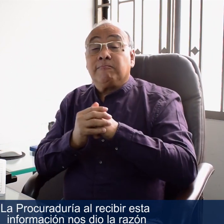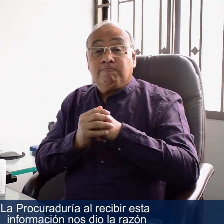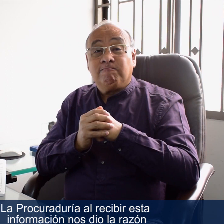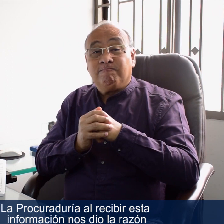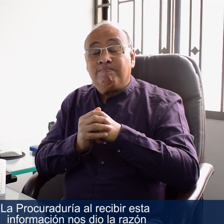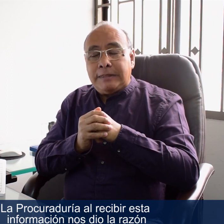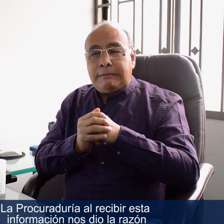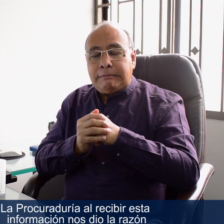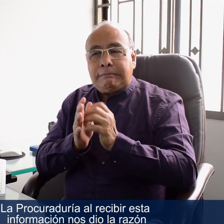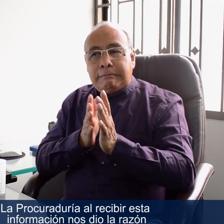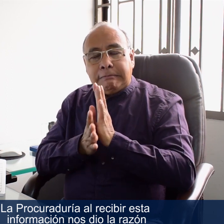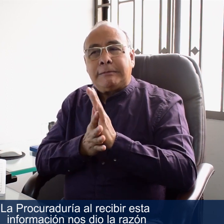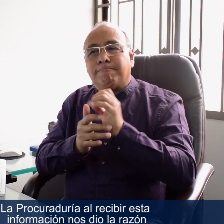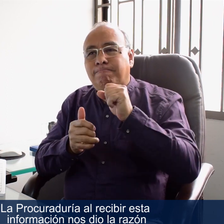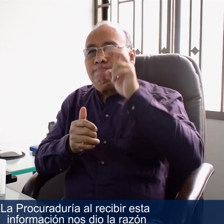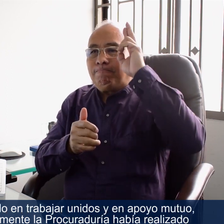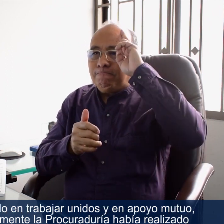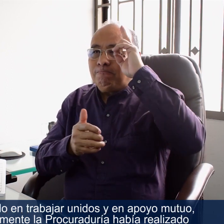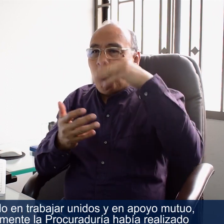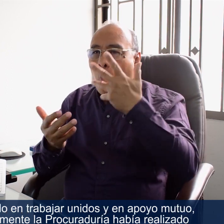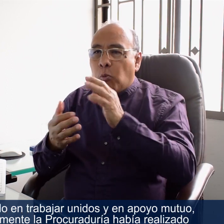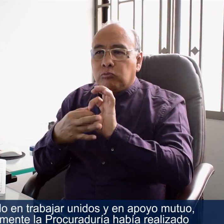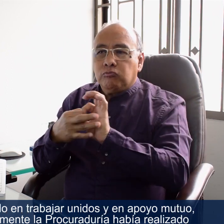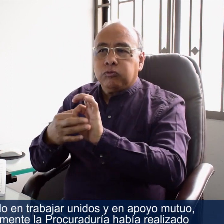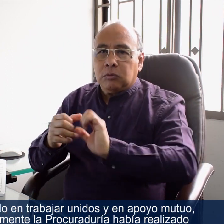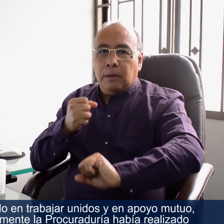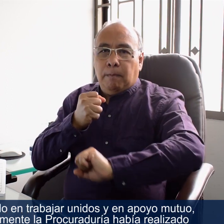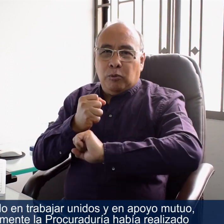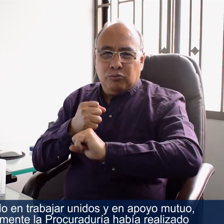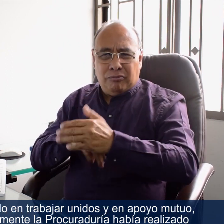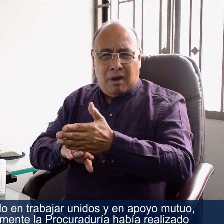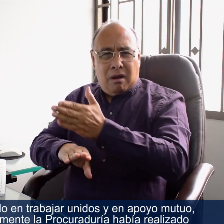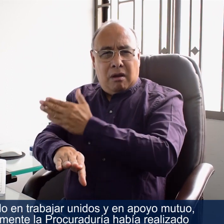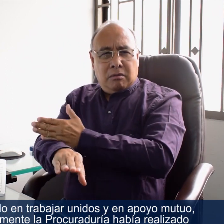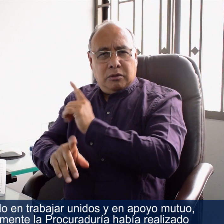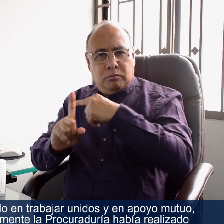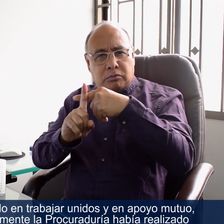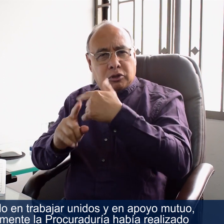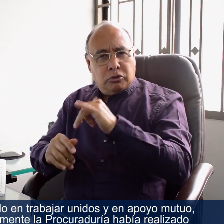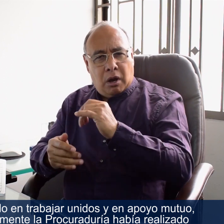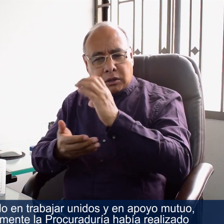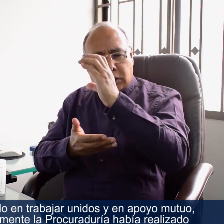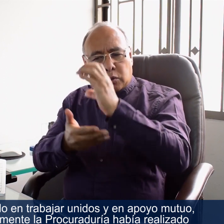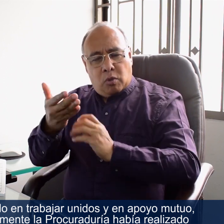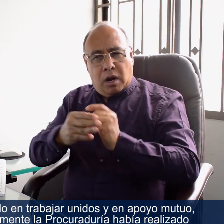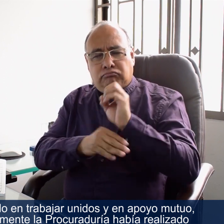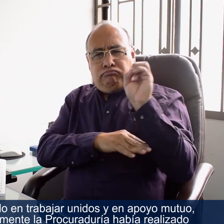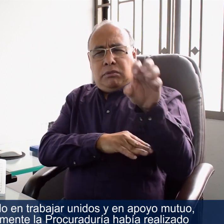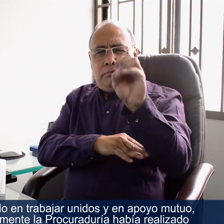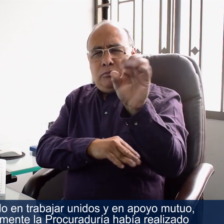información, nos dio la razón. Pensando en trabajar unidos y en apoyo mutuo. Anteriormente la Procuraduría había